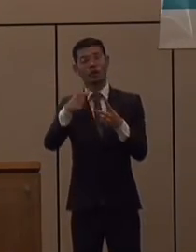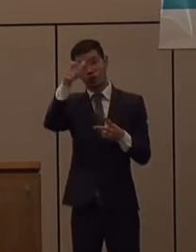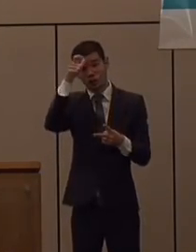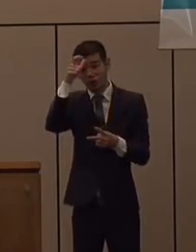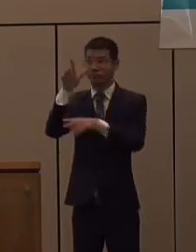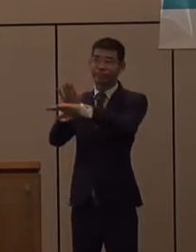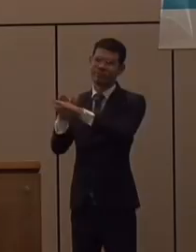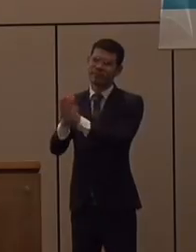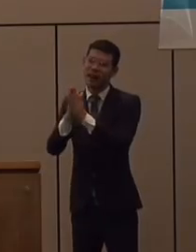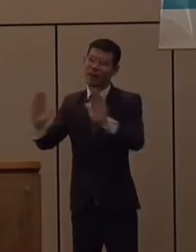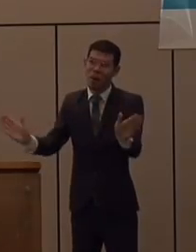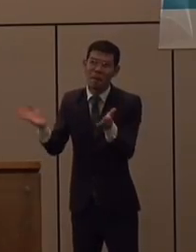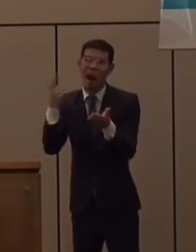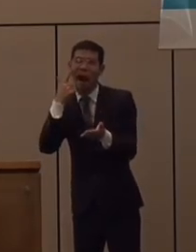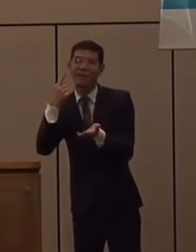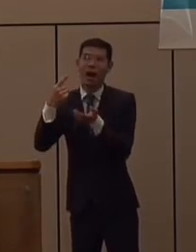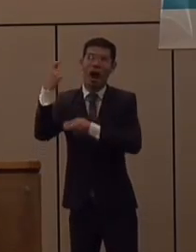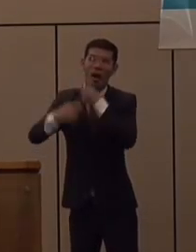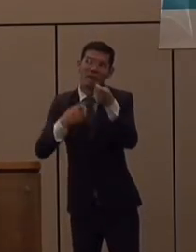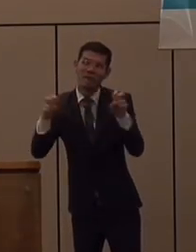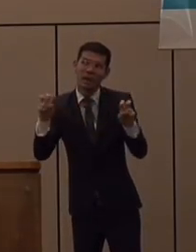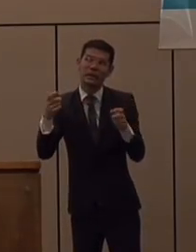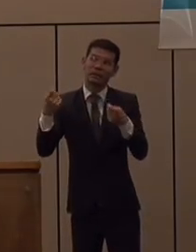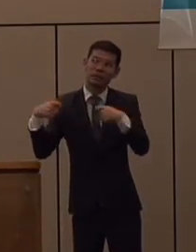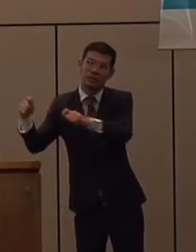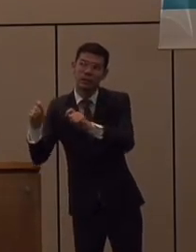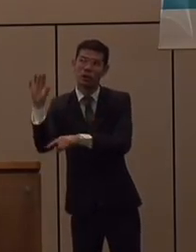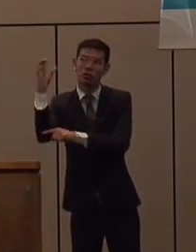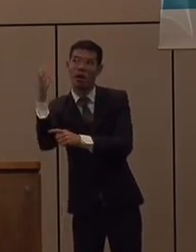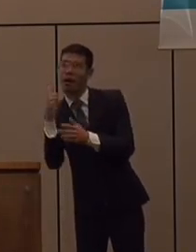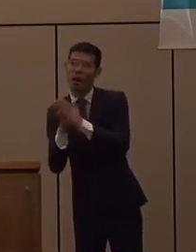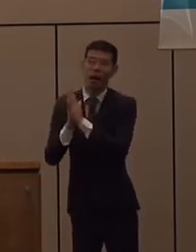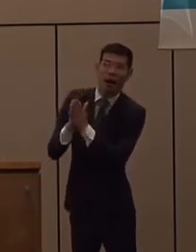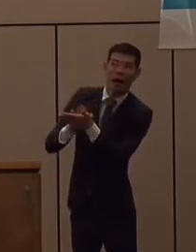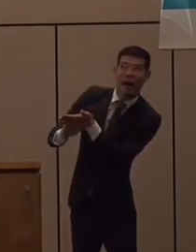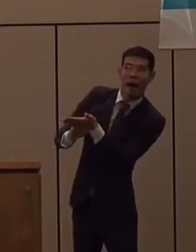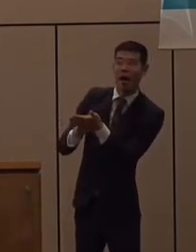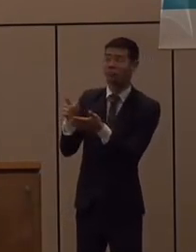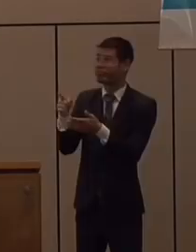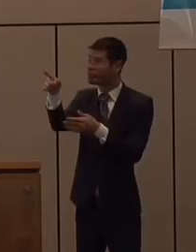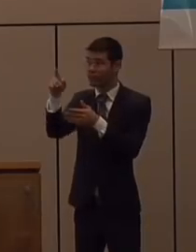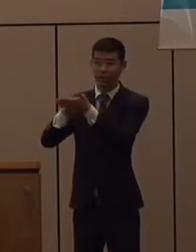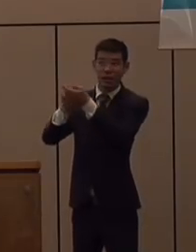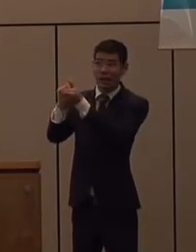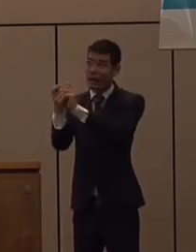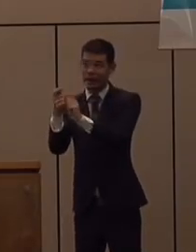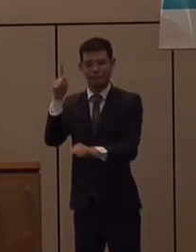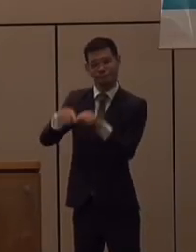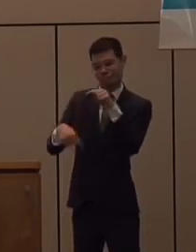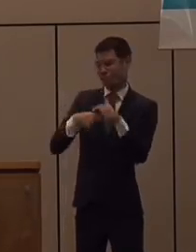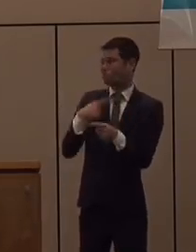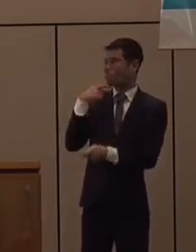las exportaciones colombianas y que sin esa mejora nosotros no podríamos continuar en el proceso de negociación